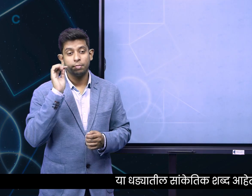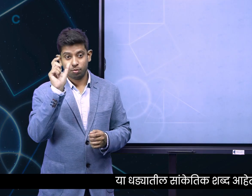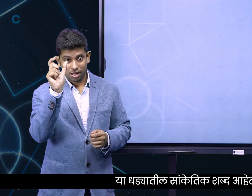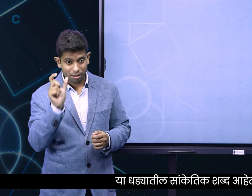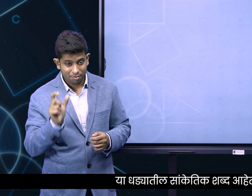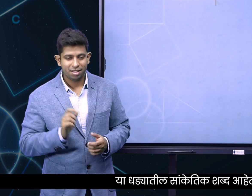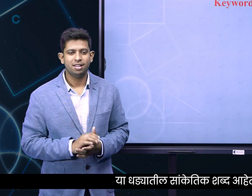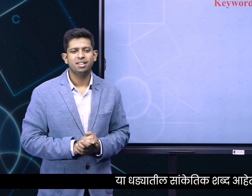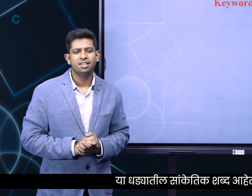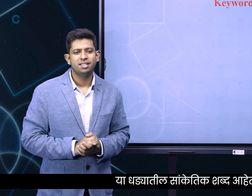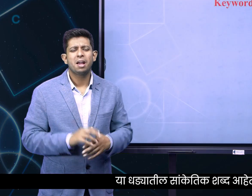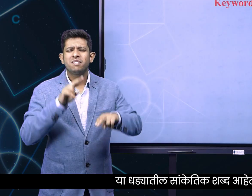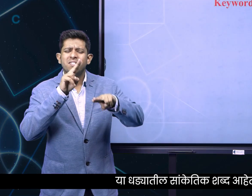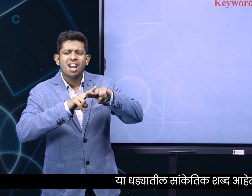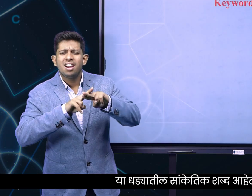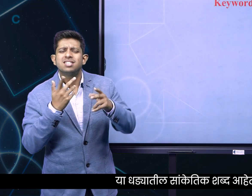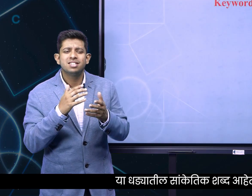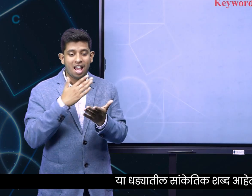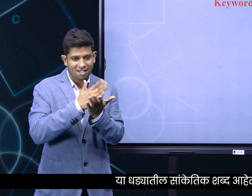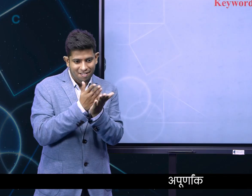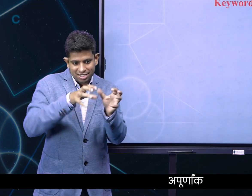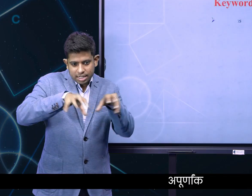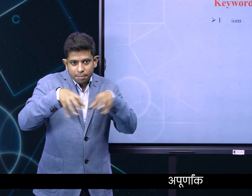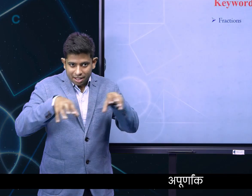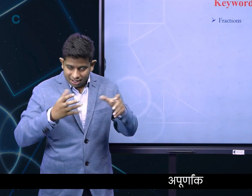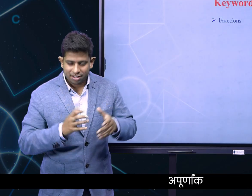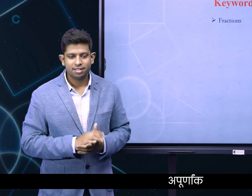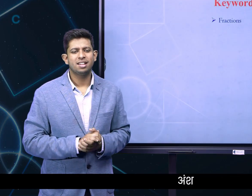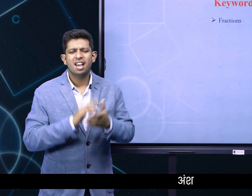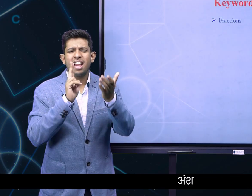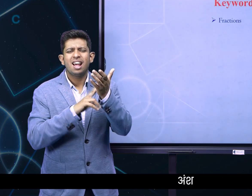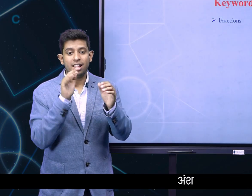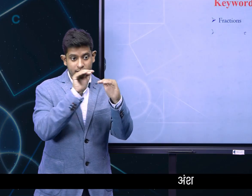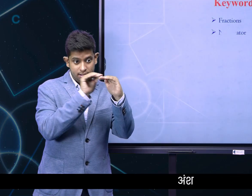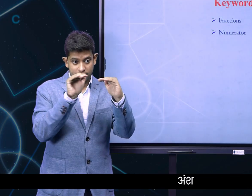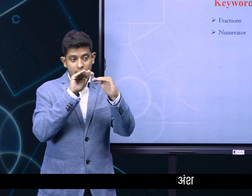कीवर्ड्स. या धड्यातील सांकेतिक शब्द आहेत अपूर्णांक, अंश,